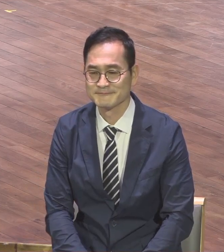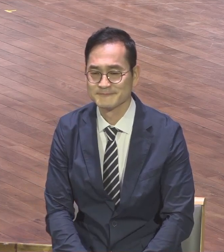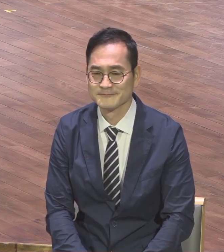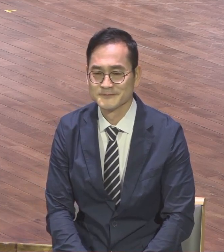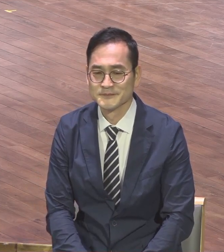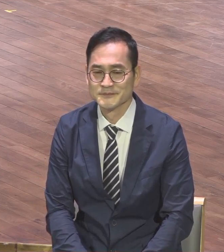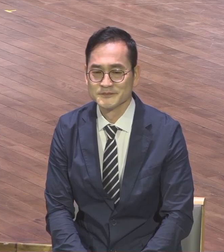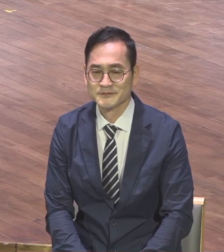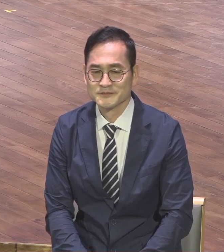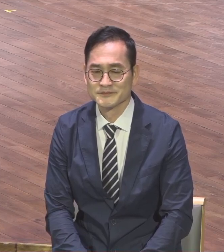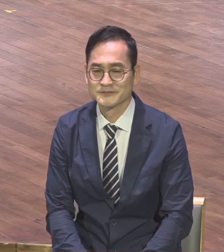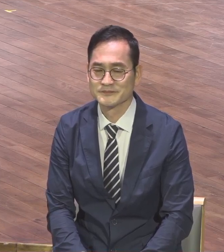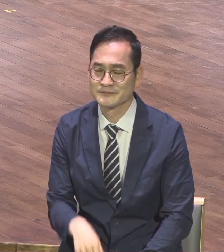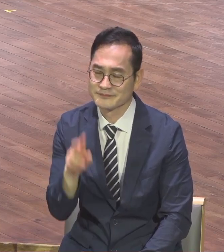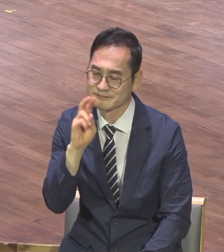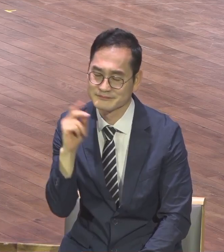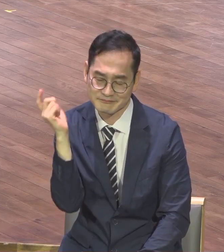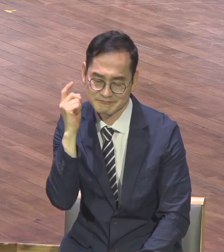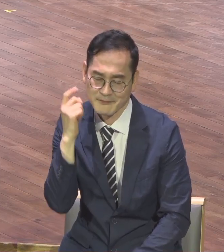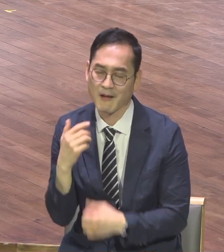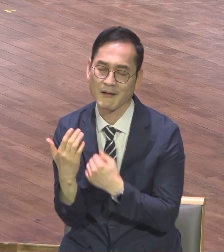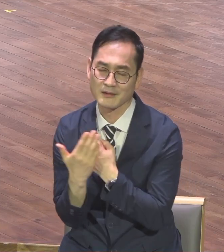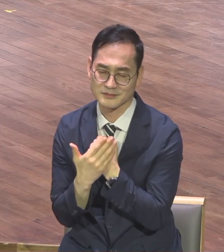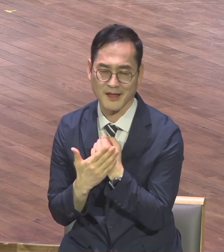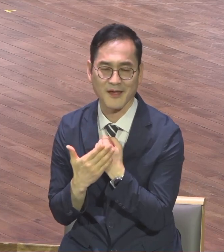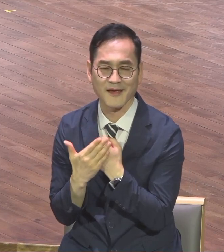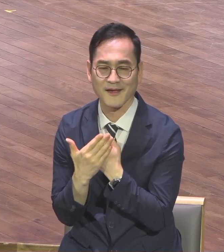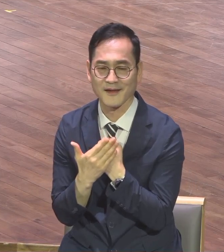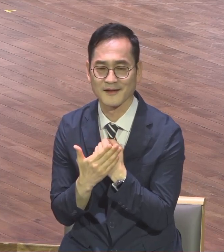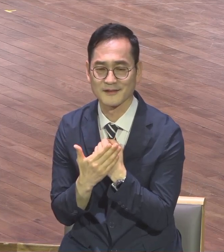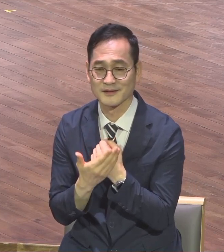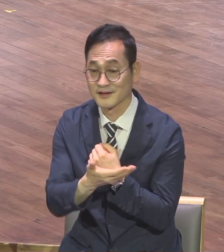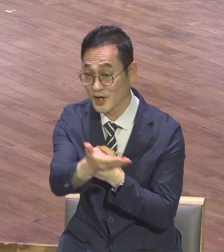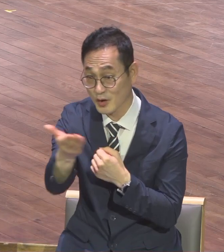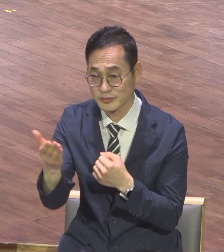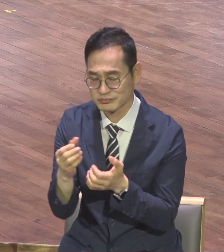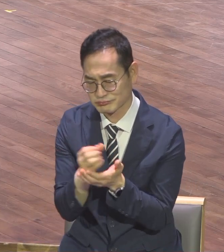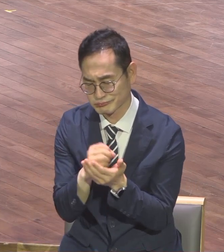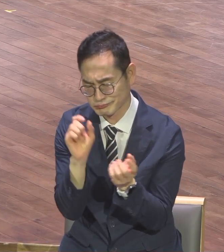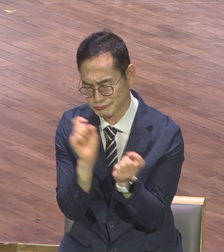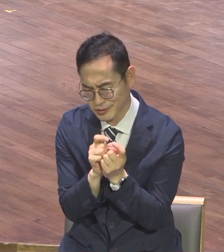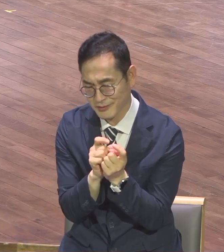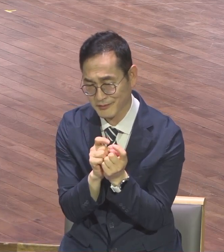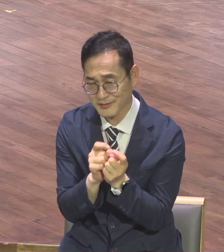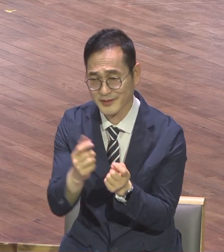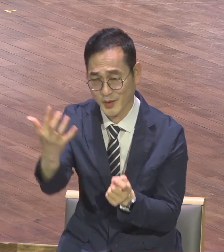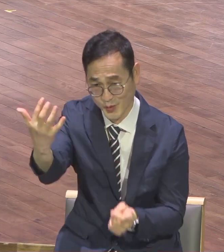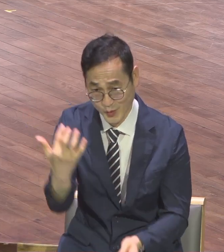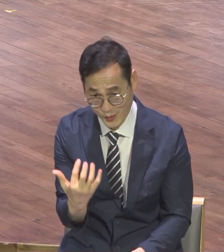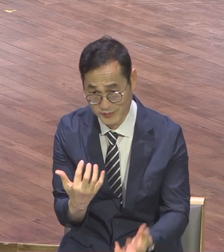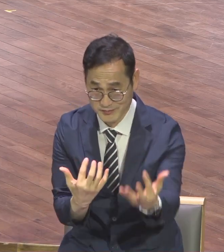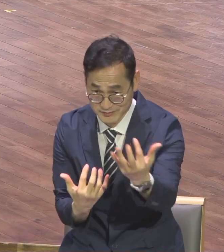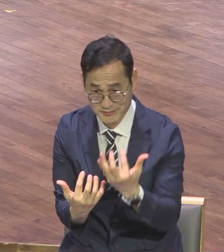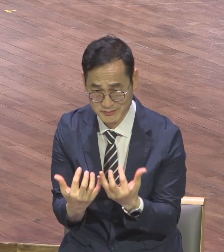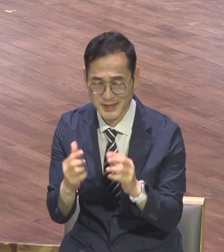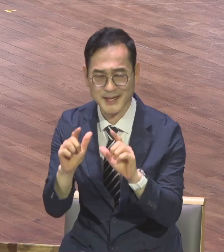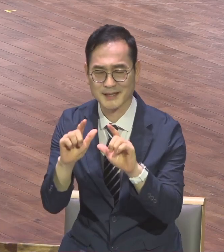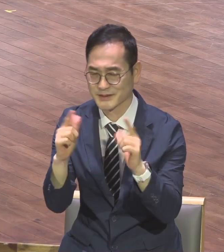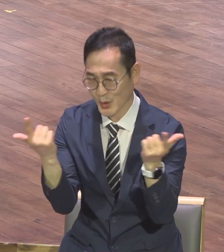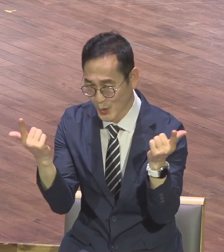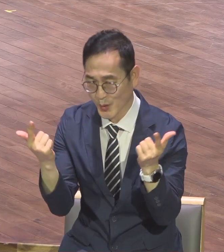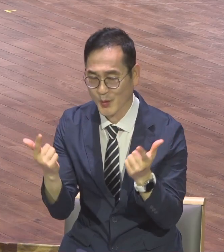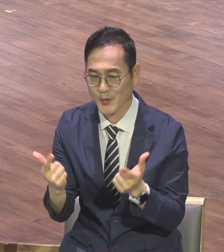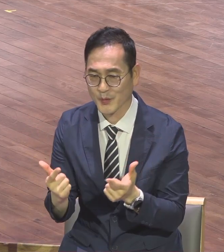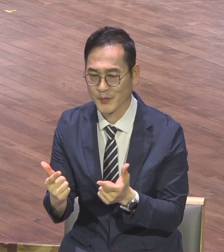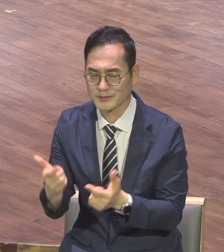찬양이 너무 은혜로운 찬양입니다. 모든 분들 우연히 어쩌다가 이 자리에 앉은 것이 아니고